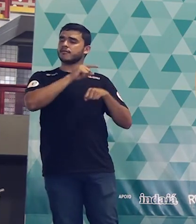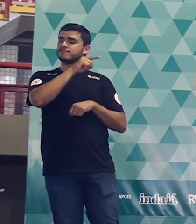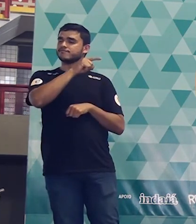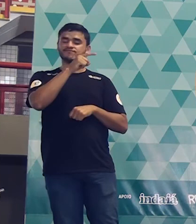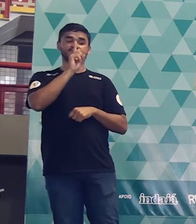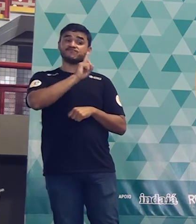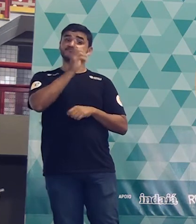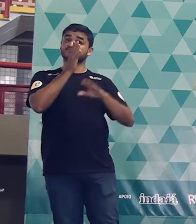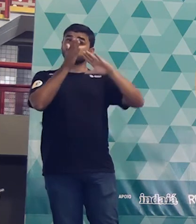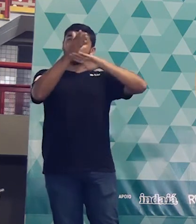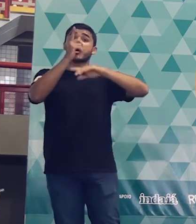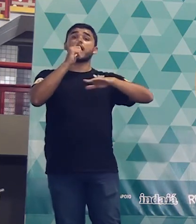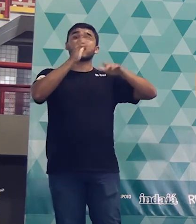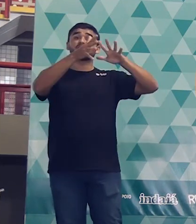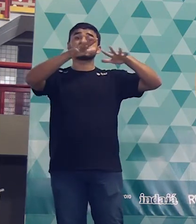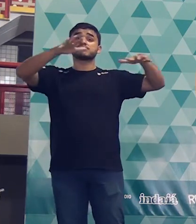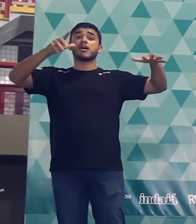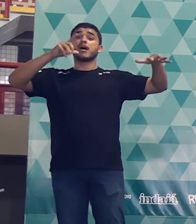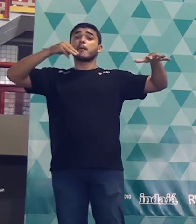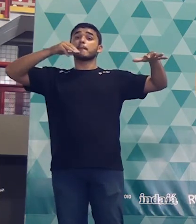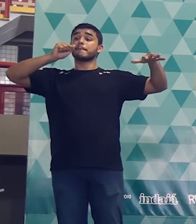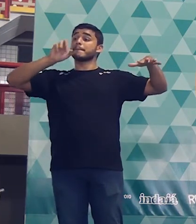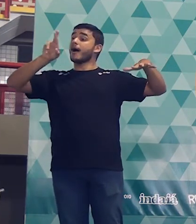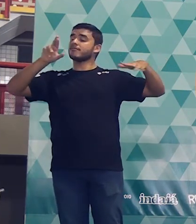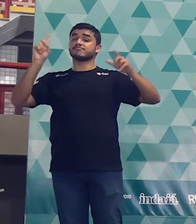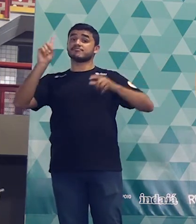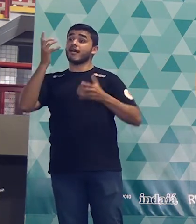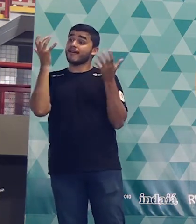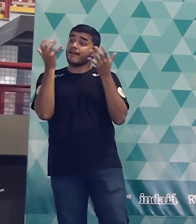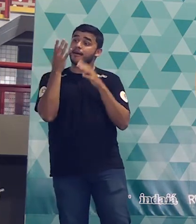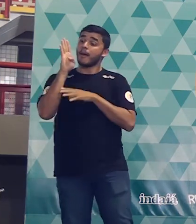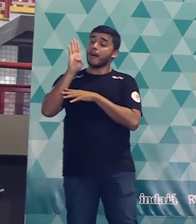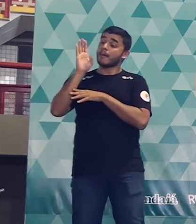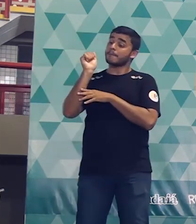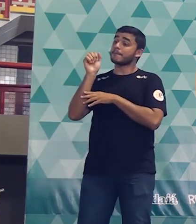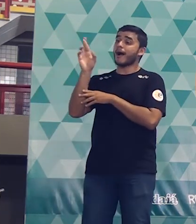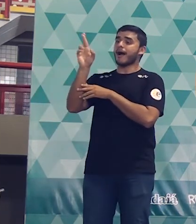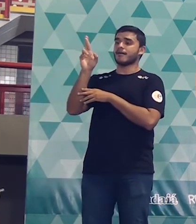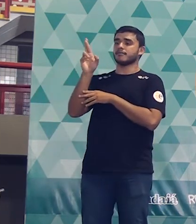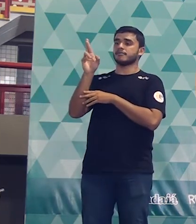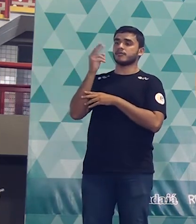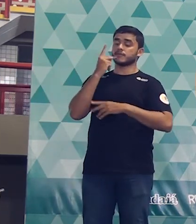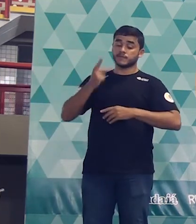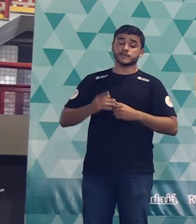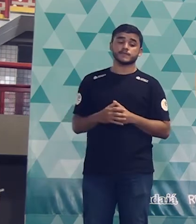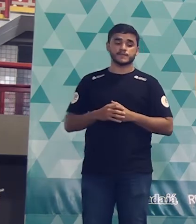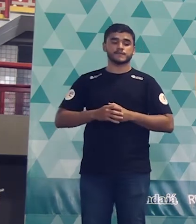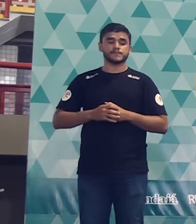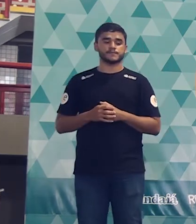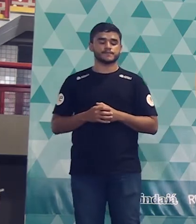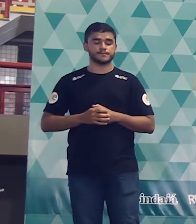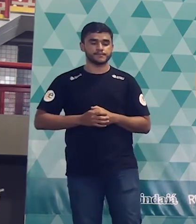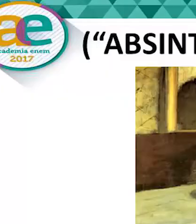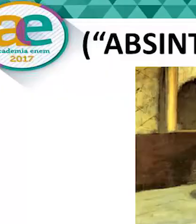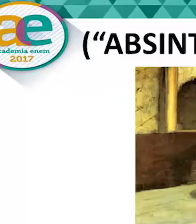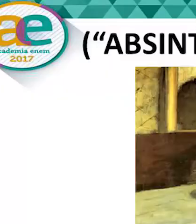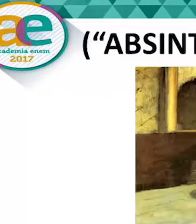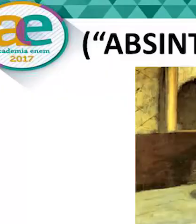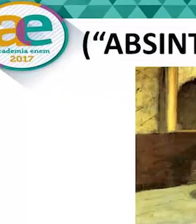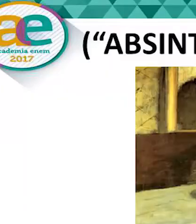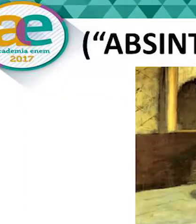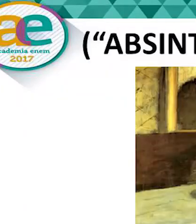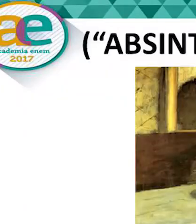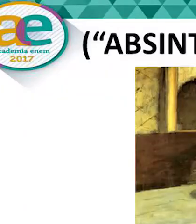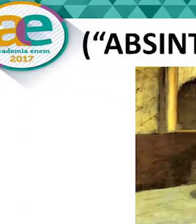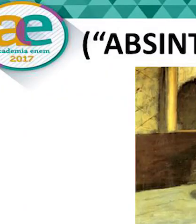ir ao bar. Ok? Vamos aí, detalhe. Tem essa imagem aí,